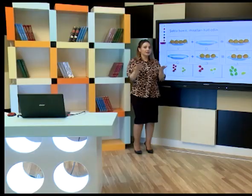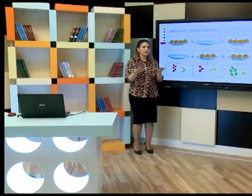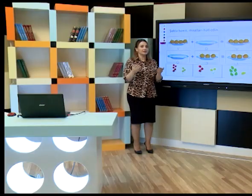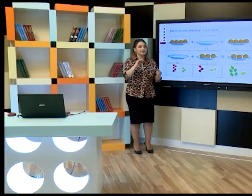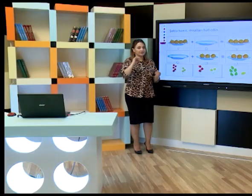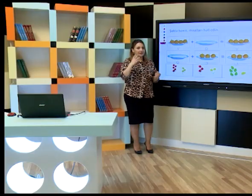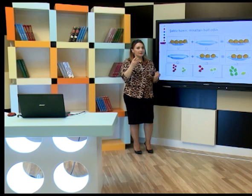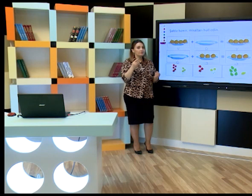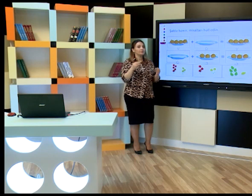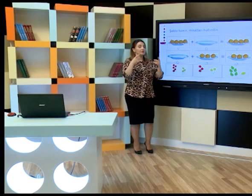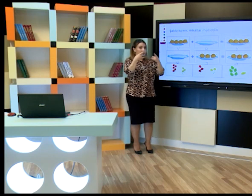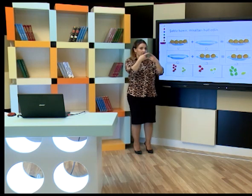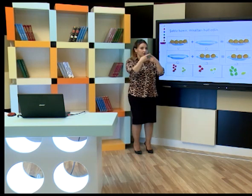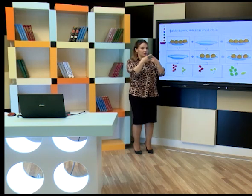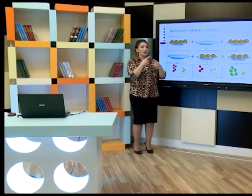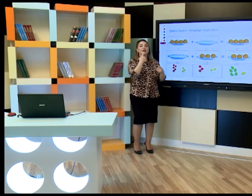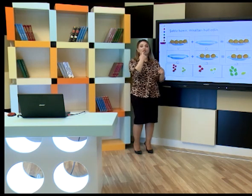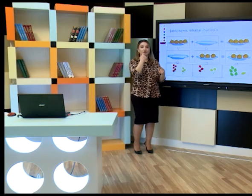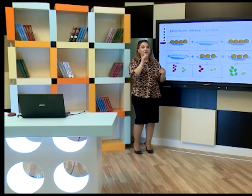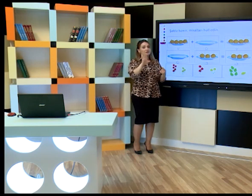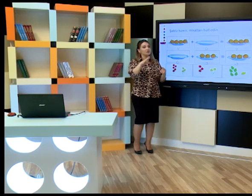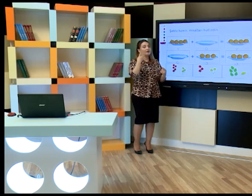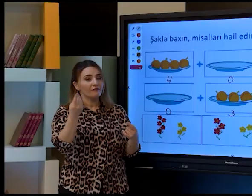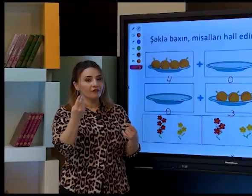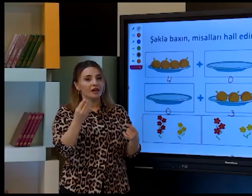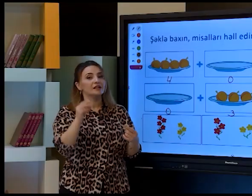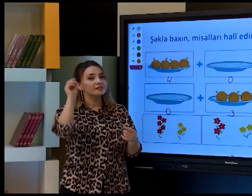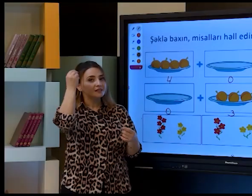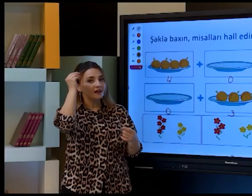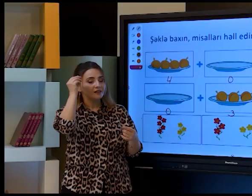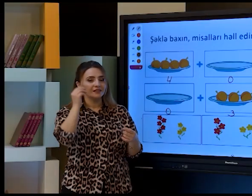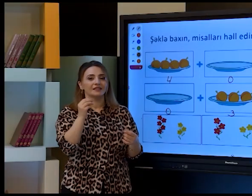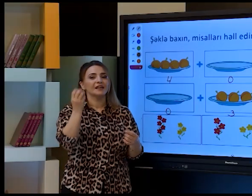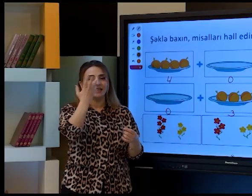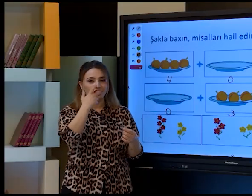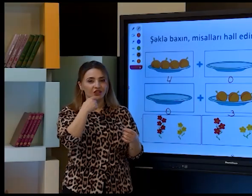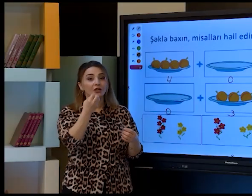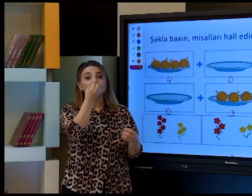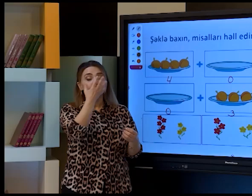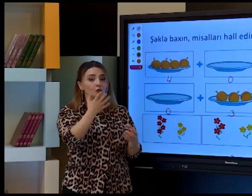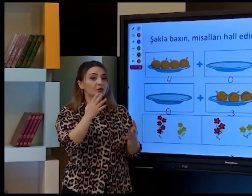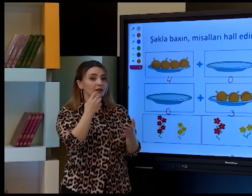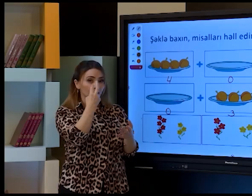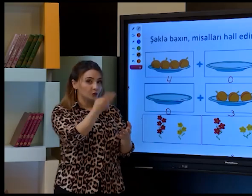İndi isə ekranda qırmızı və sarı rəngli güllər